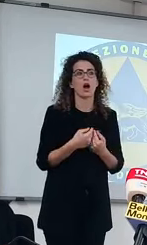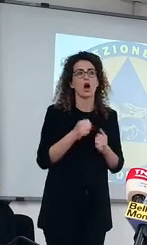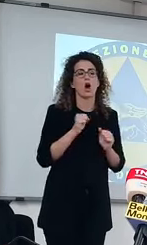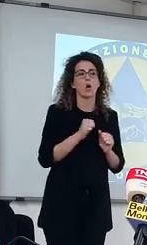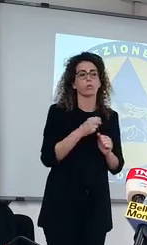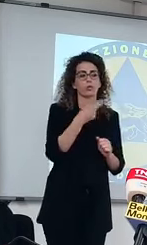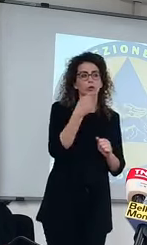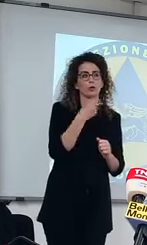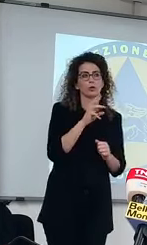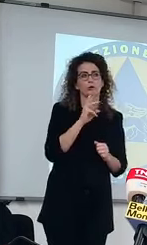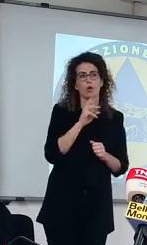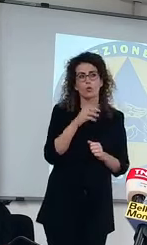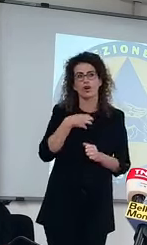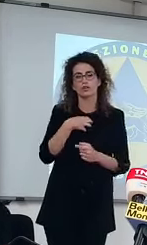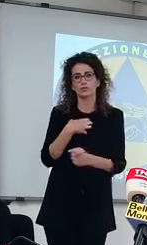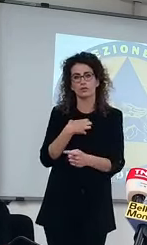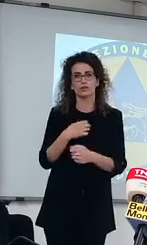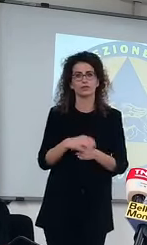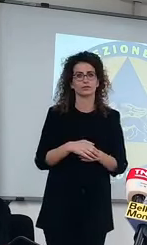all'assessore.